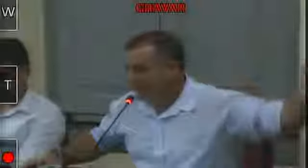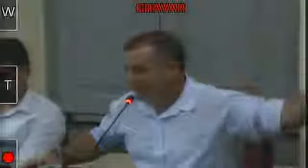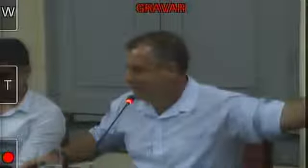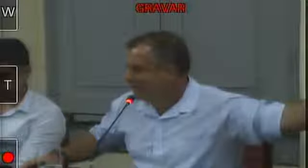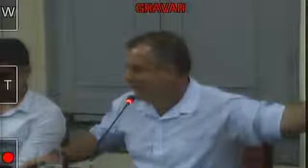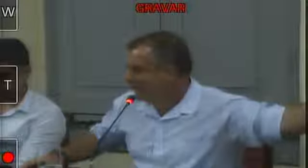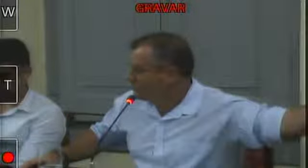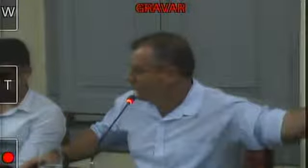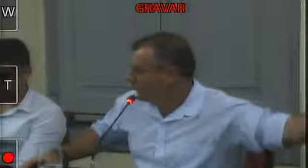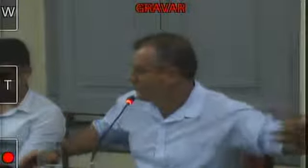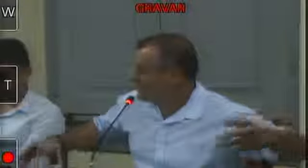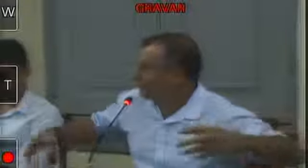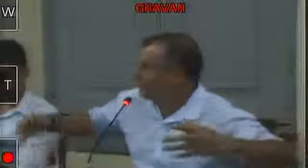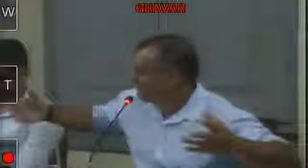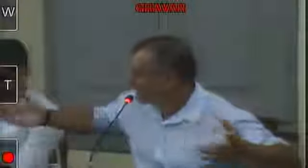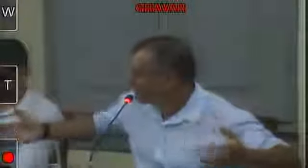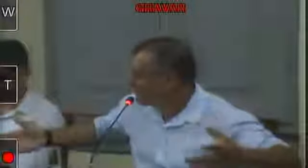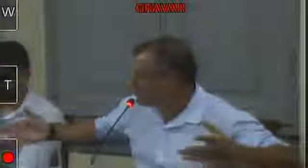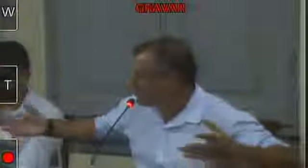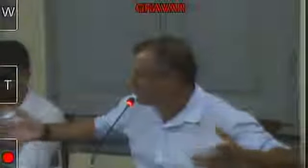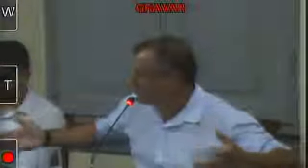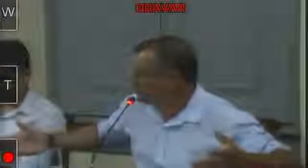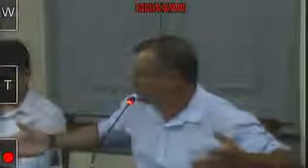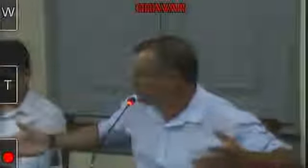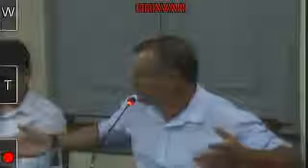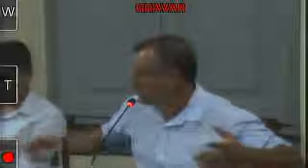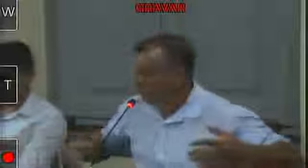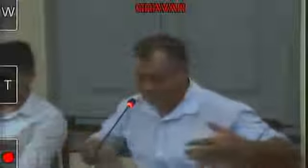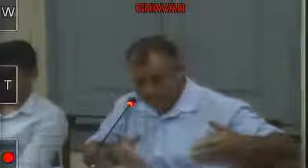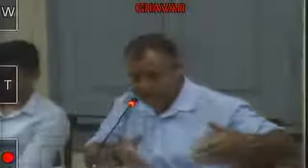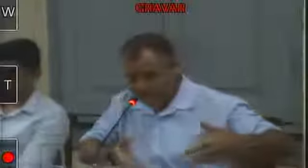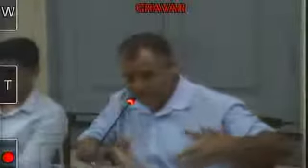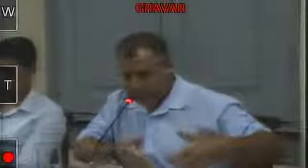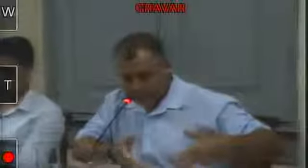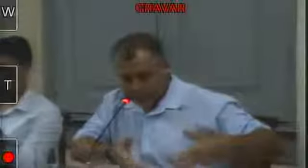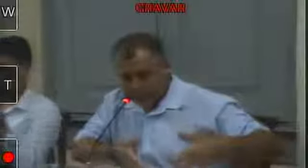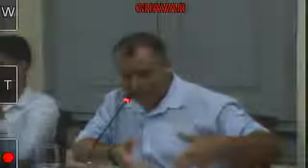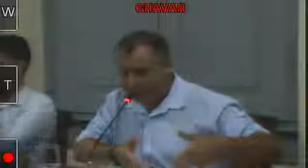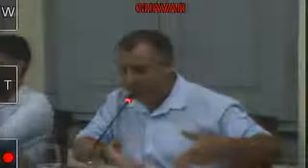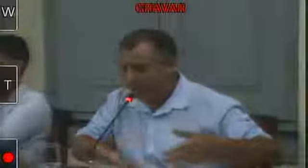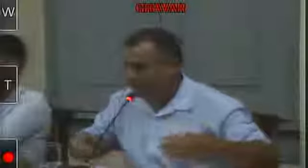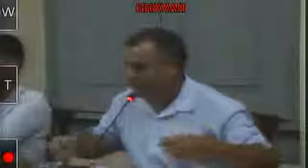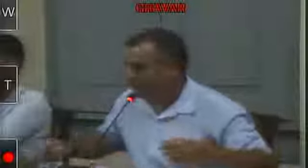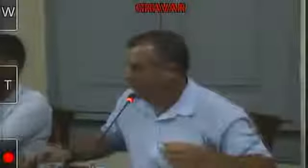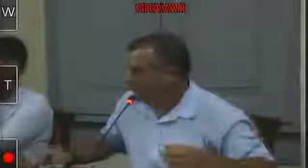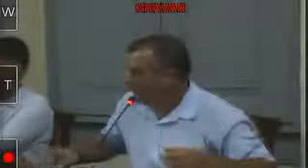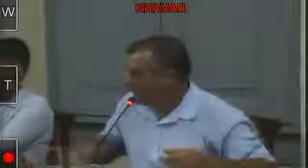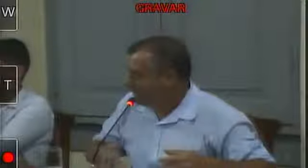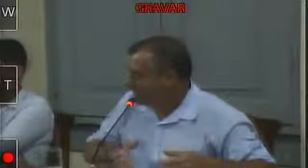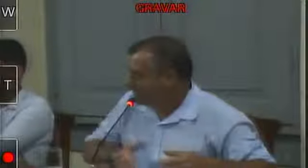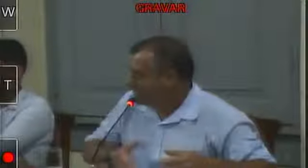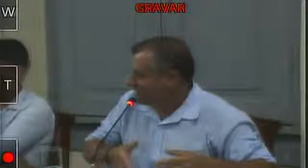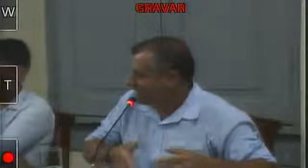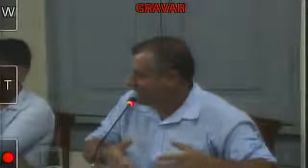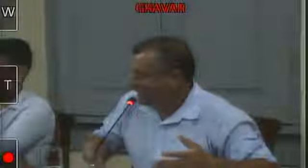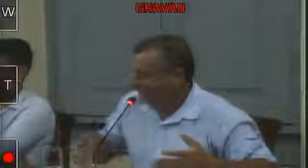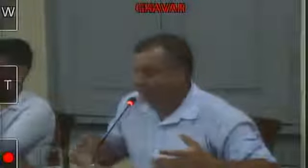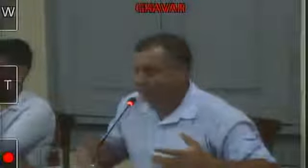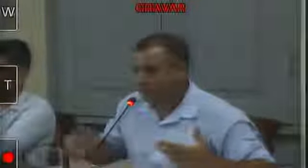a festa em Barão de Juparanã, que é uma festa de grande vulto, que seja retificado, né,